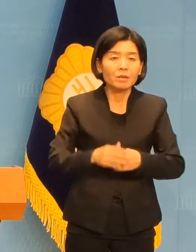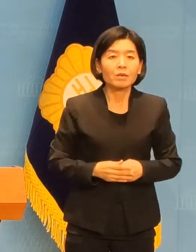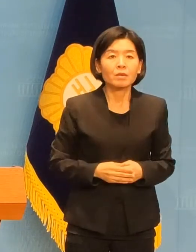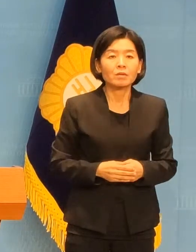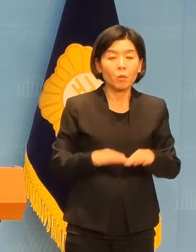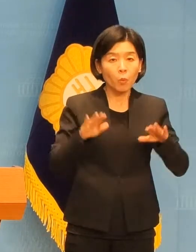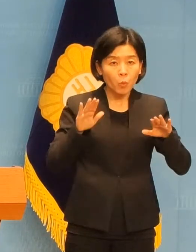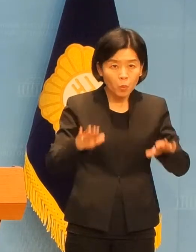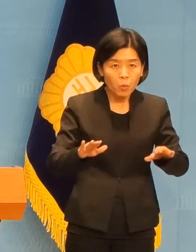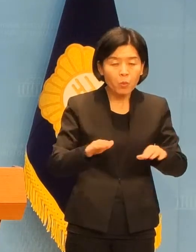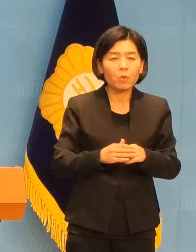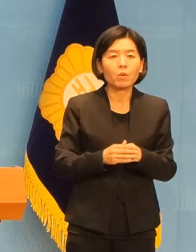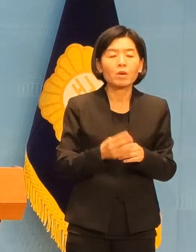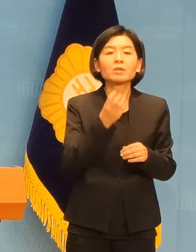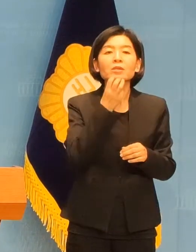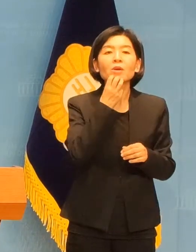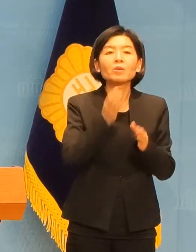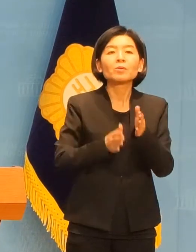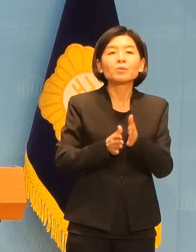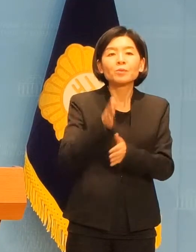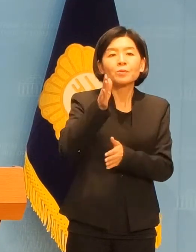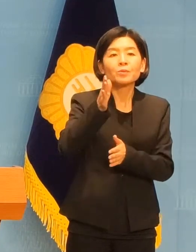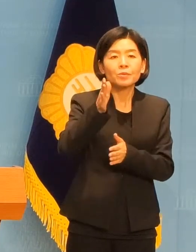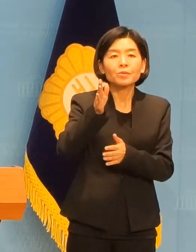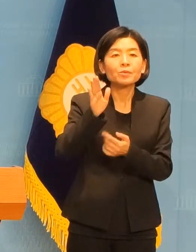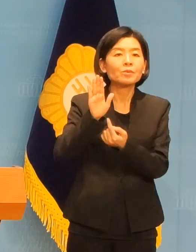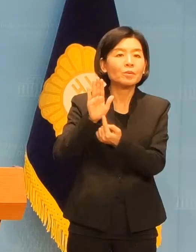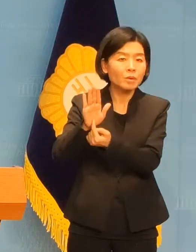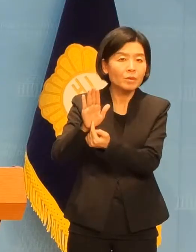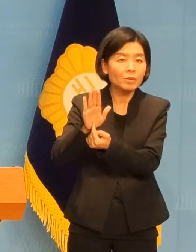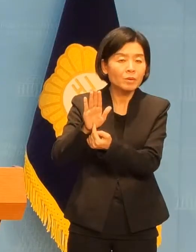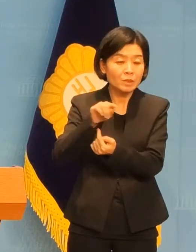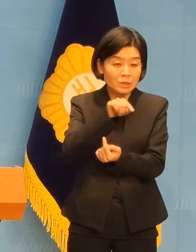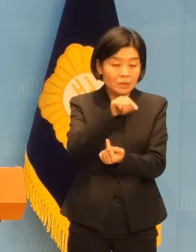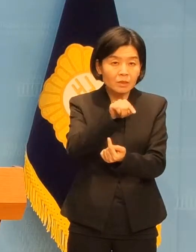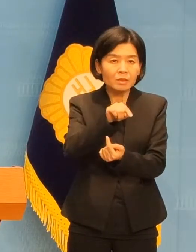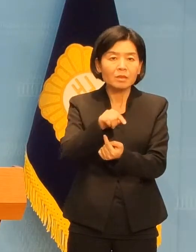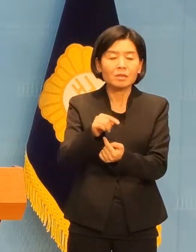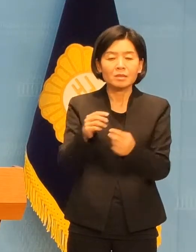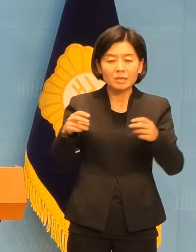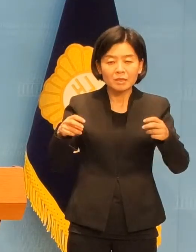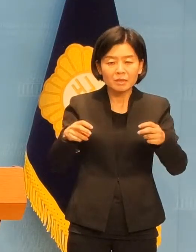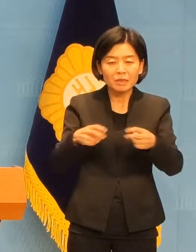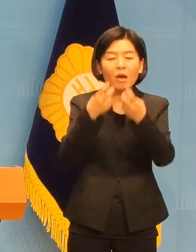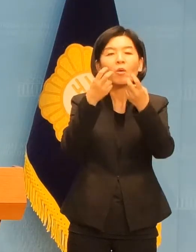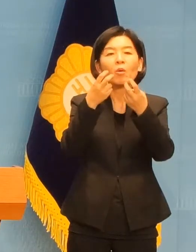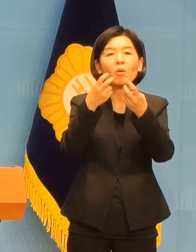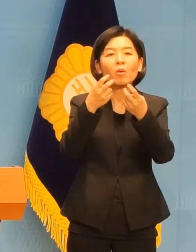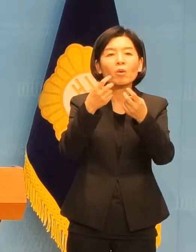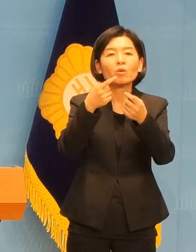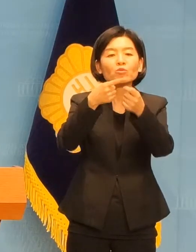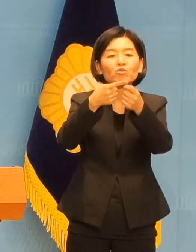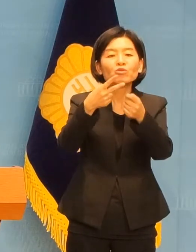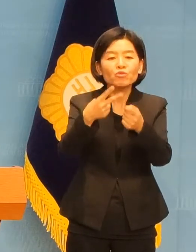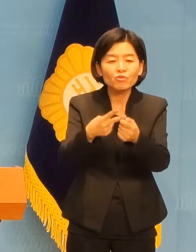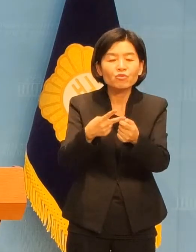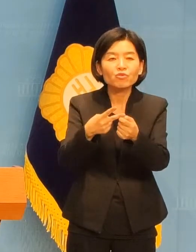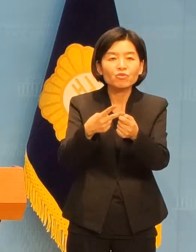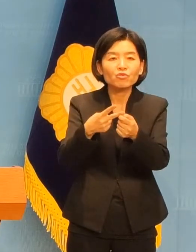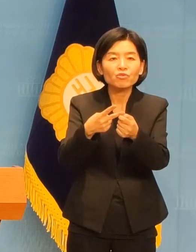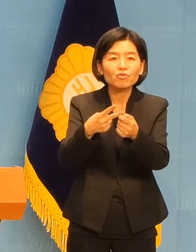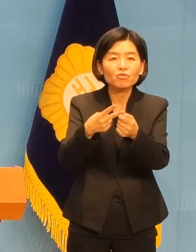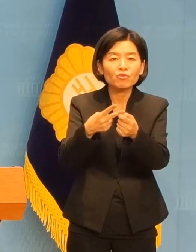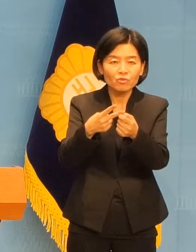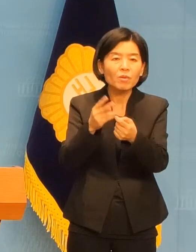그런데 오늘 서울시가 이와 관련해서 2건의 사고가 추가로 더 있었음을